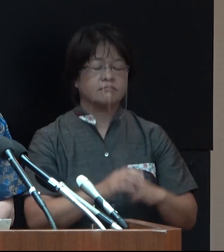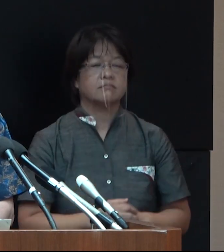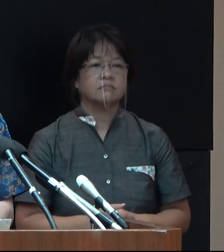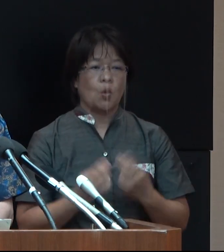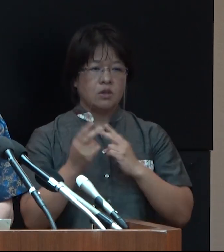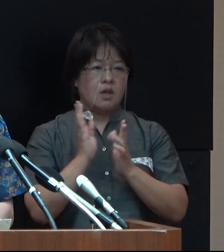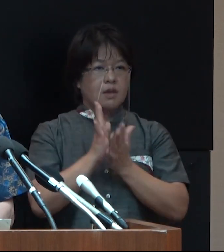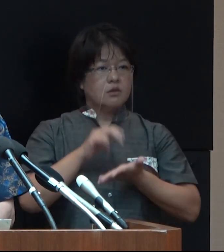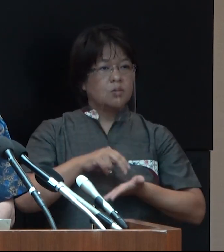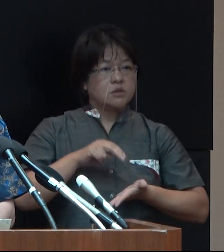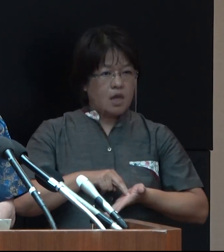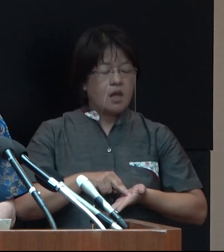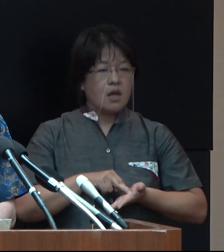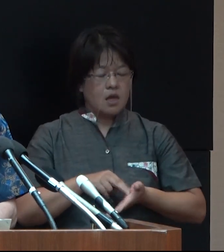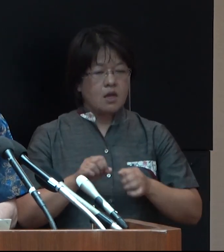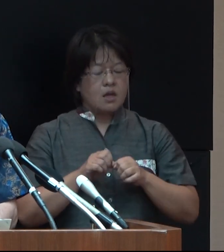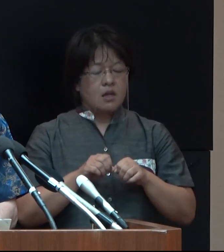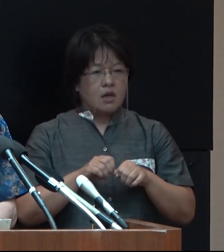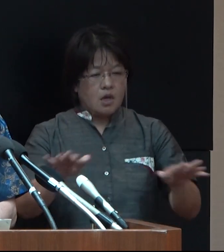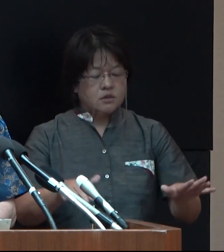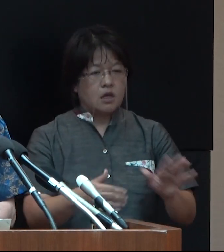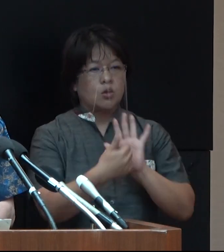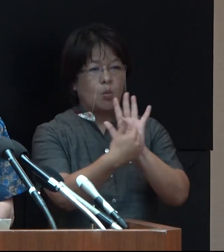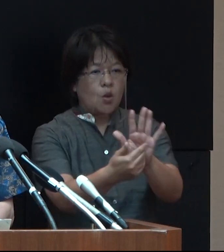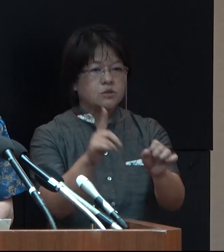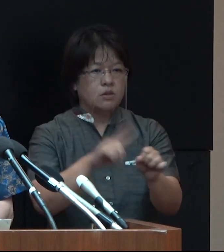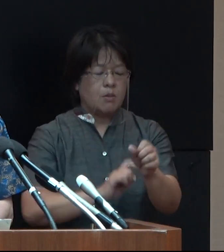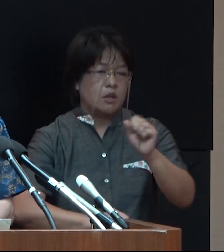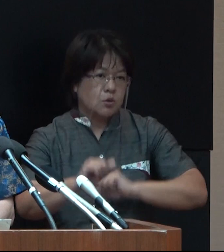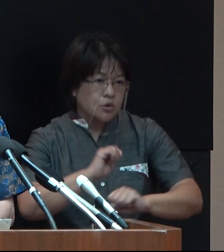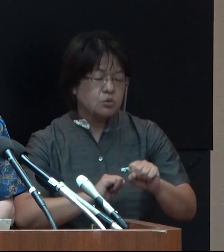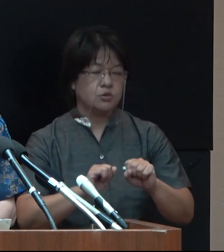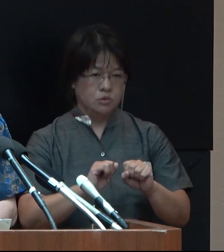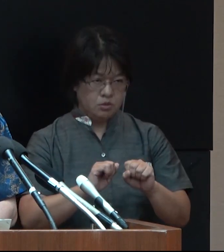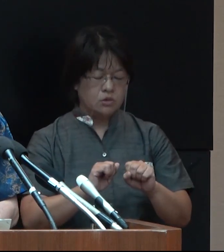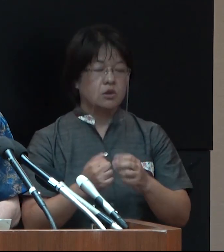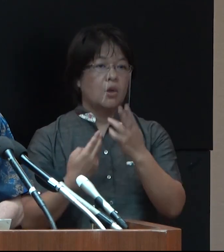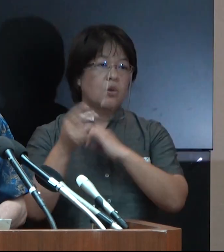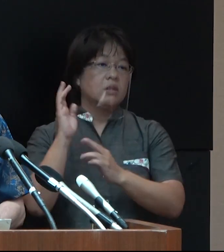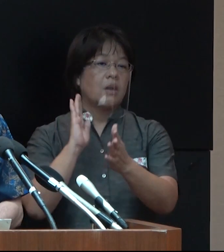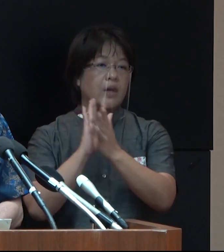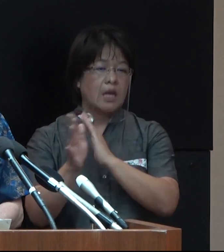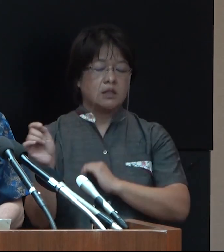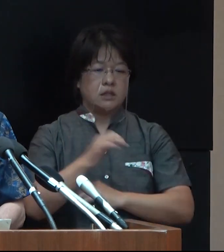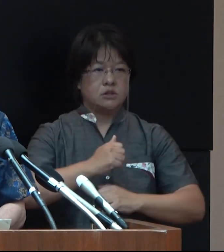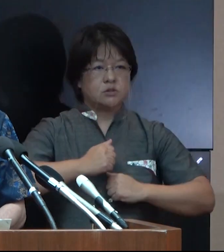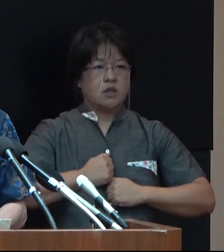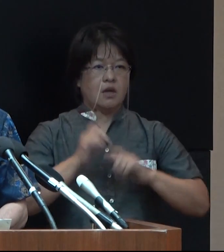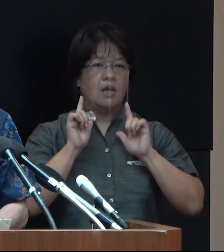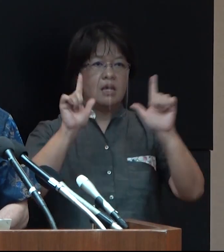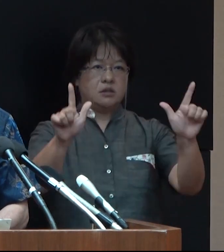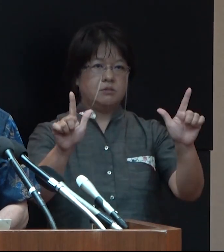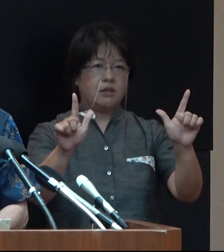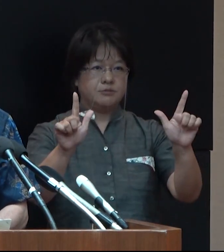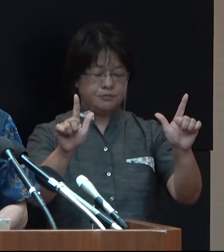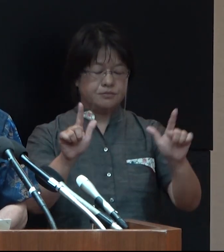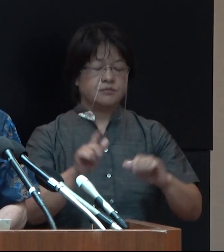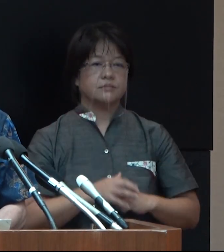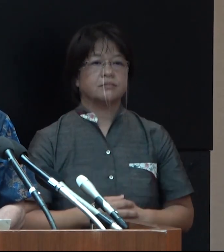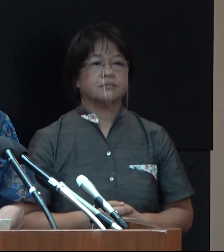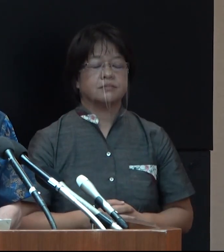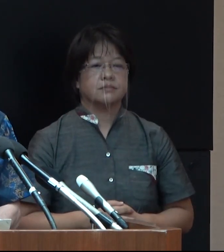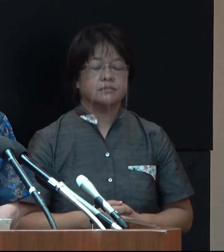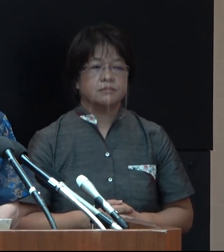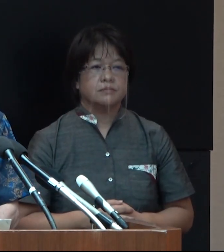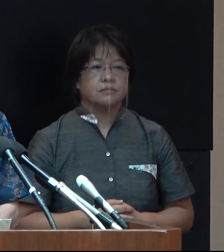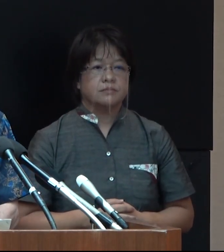県として感染拡大防止に全力で取り組むため、沖縄県緊急事態宣言を発出いたします。